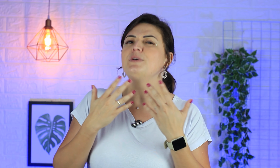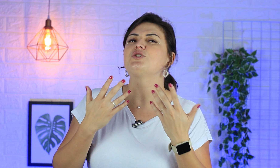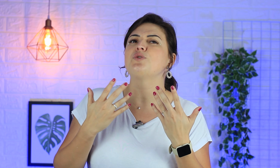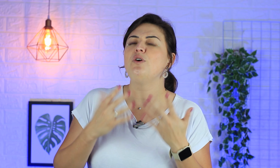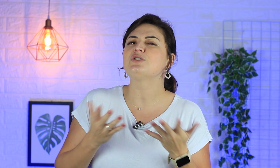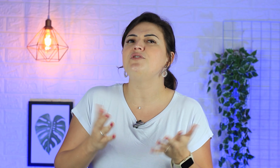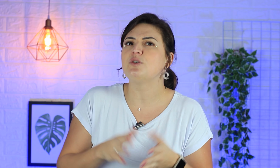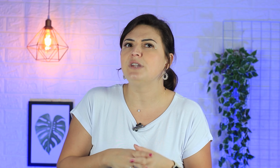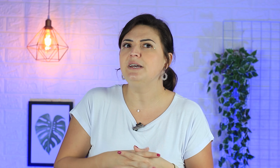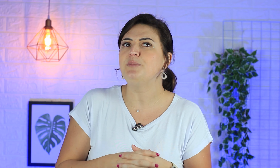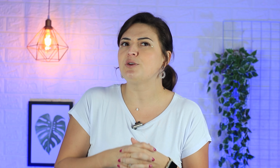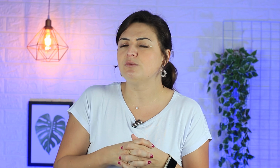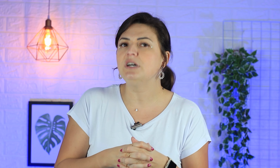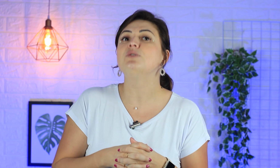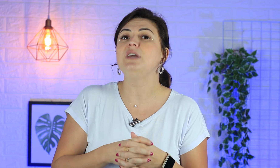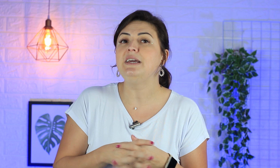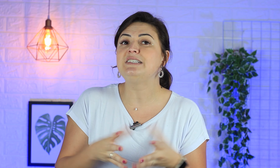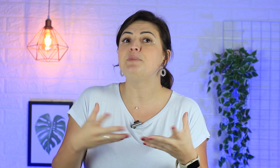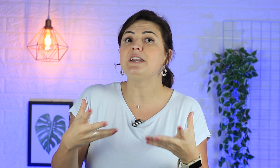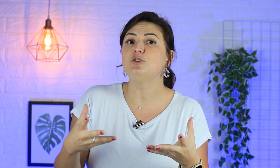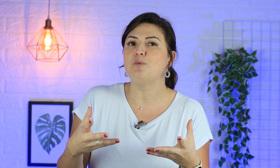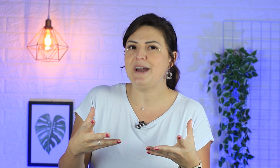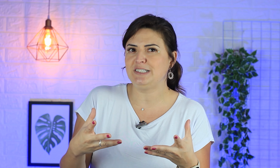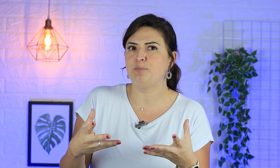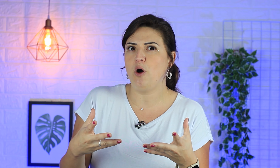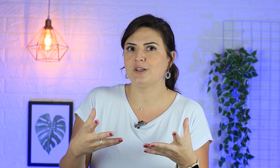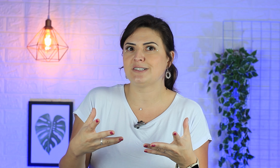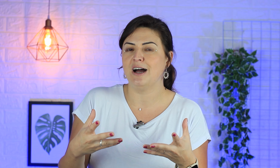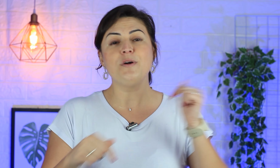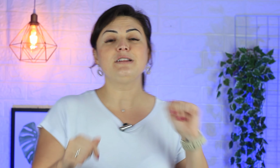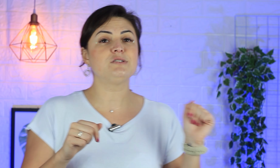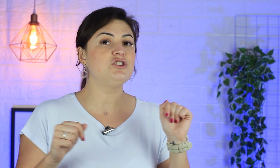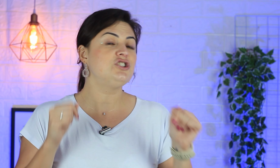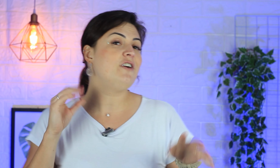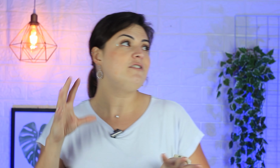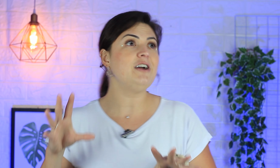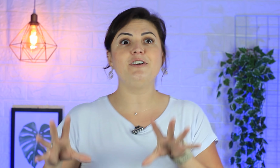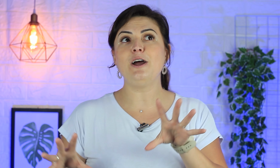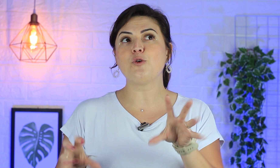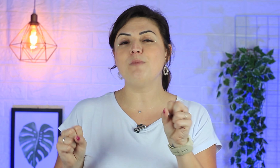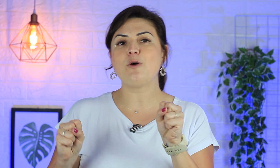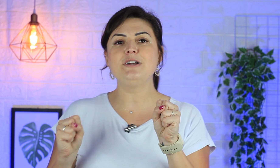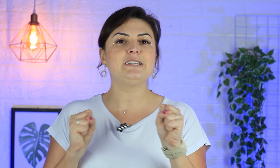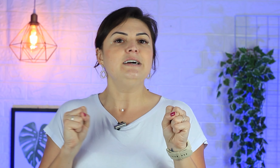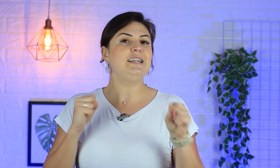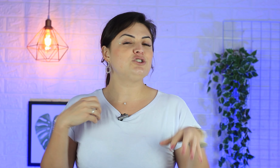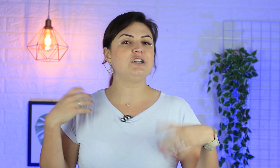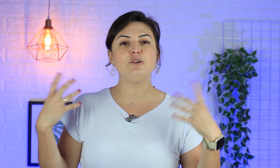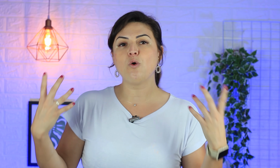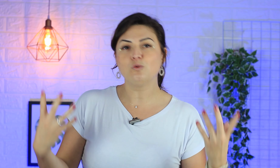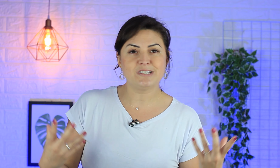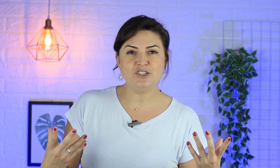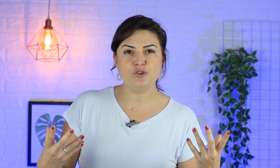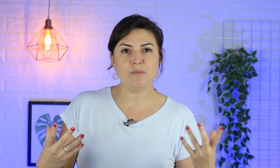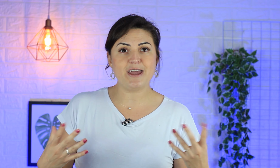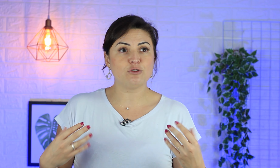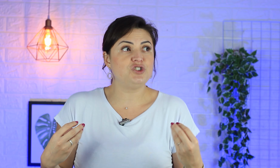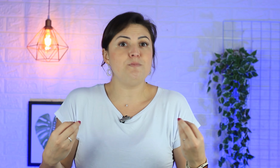o pescoço e fico, né, perguntando. E aí? Esperando uma resposta. Ou então se a gente vai falar alguma coisa relacionada a algum sentimento de